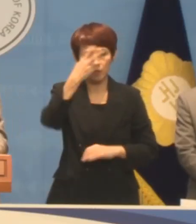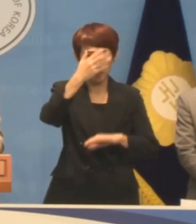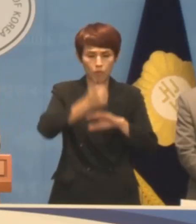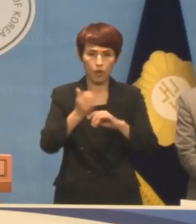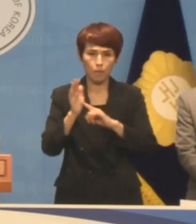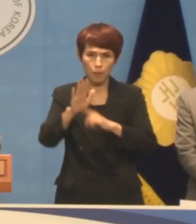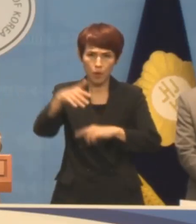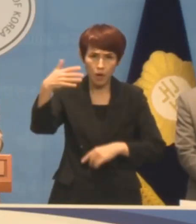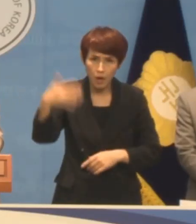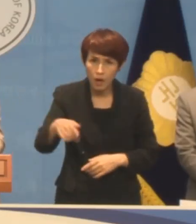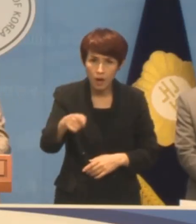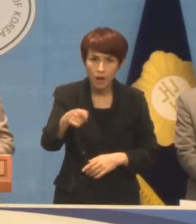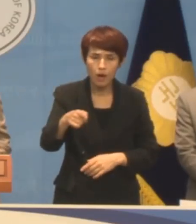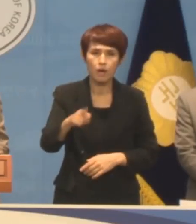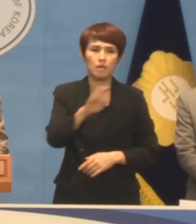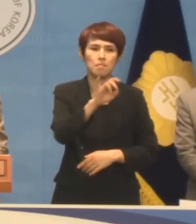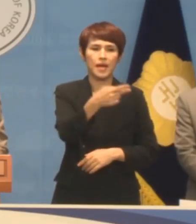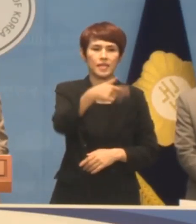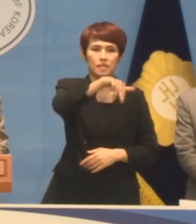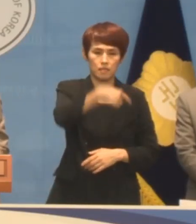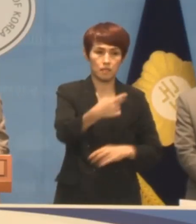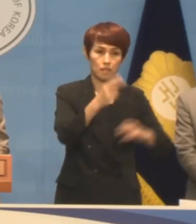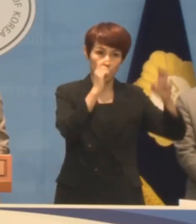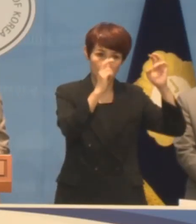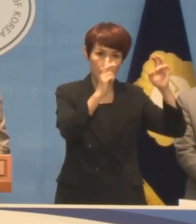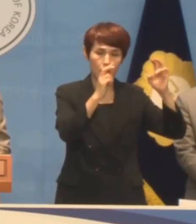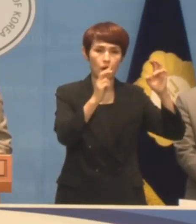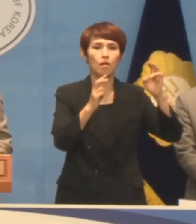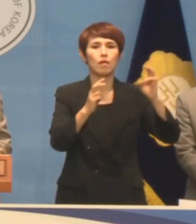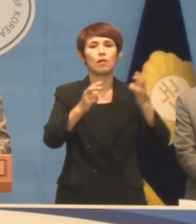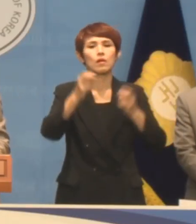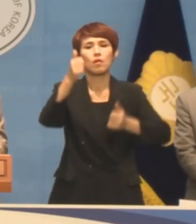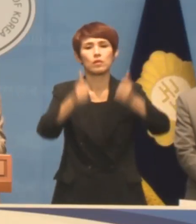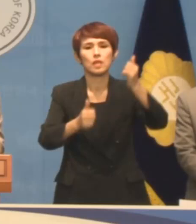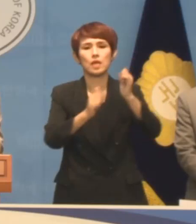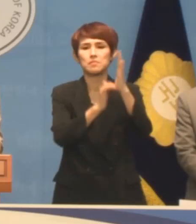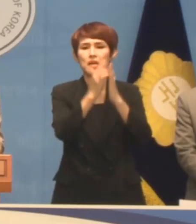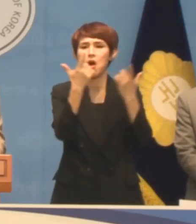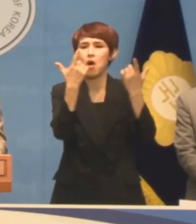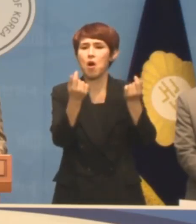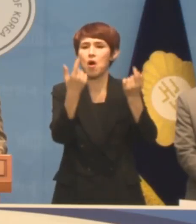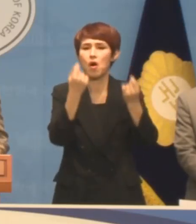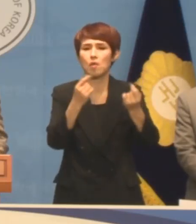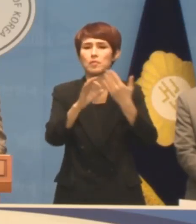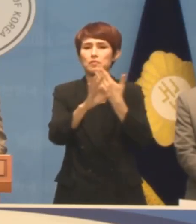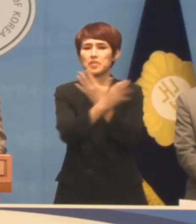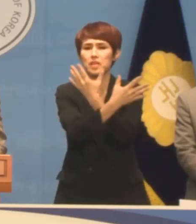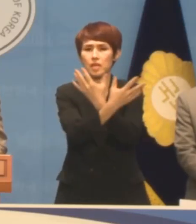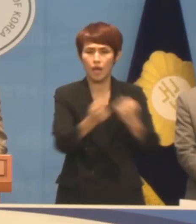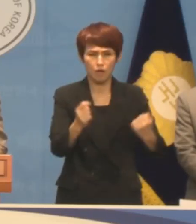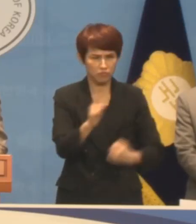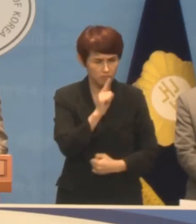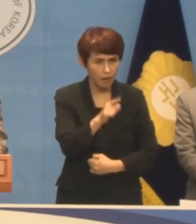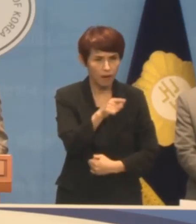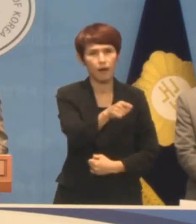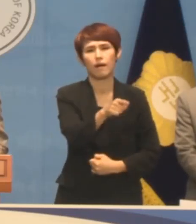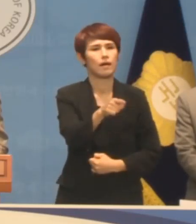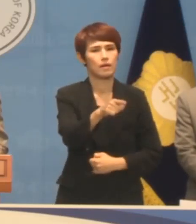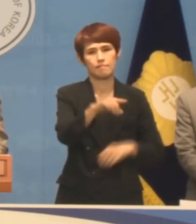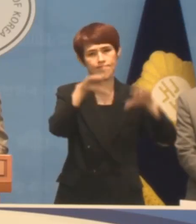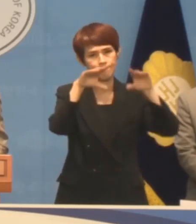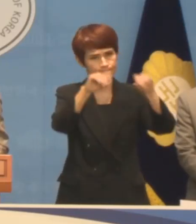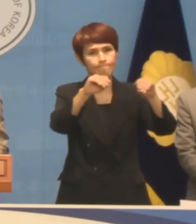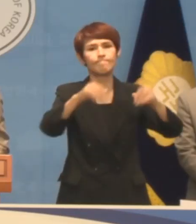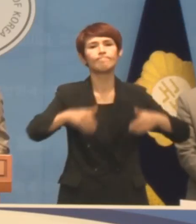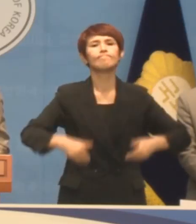발표하지 않는다면 메리츠 화재에 대한 경쟁 입찰에 준하는 수의 계획이라는 듣도 보도 못하는 이 매각 과정은 중단되어야